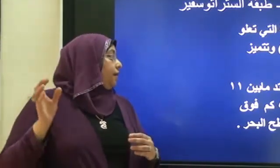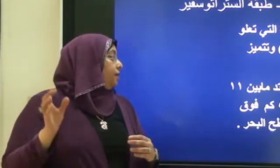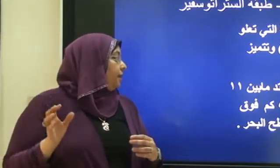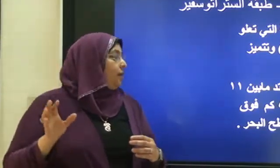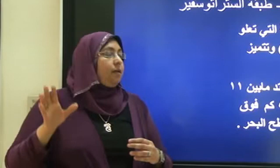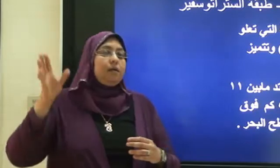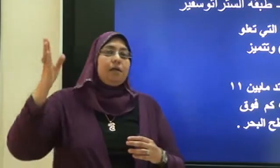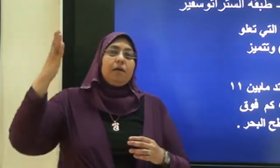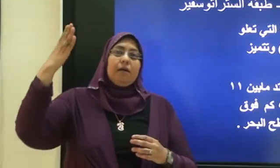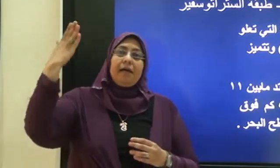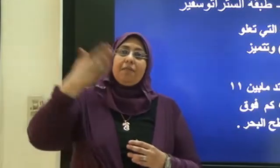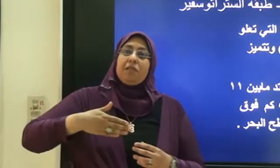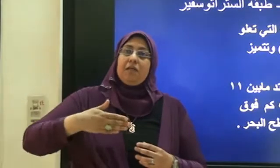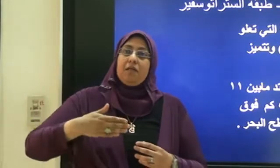عندنا